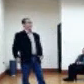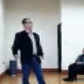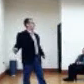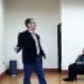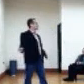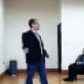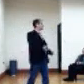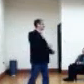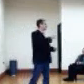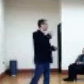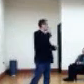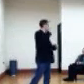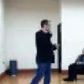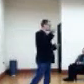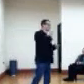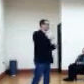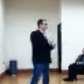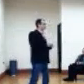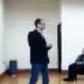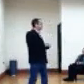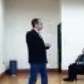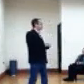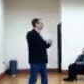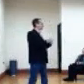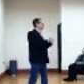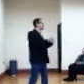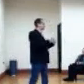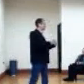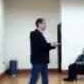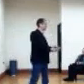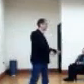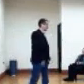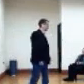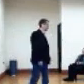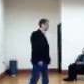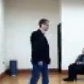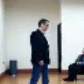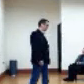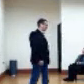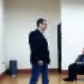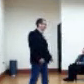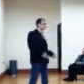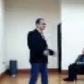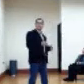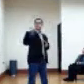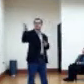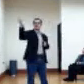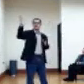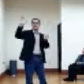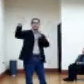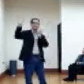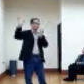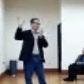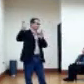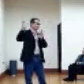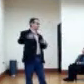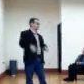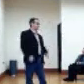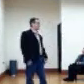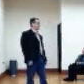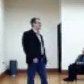mostrárselas todas. Y además debo recalcar que como esto no ha sido aprobado por los revisores, todavía no es de uso público. ¿Ya?